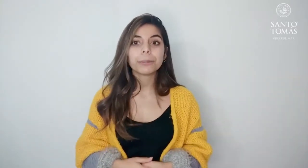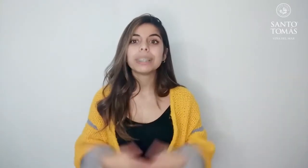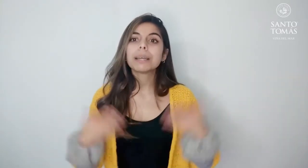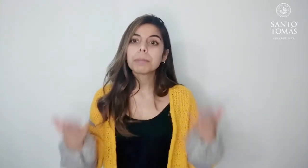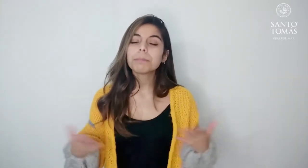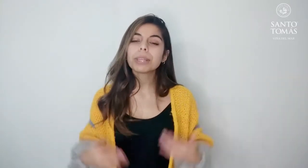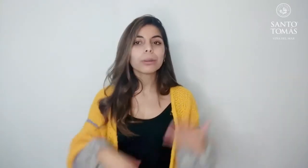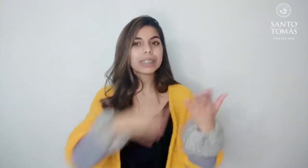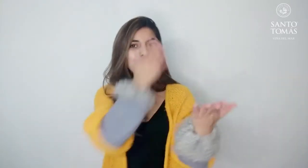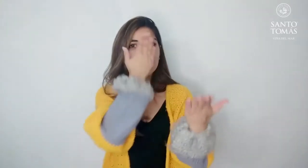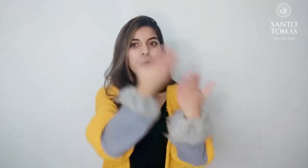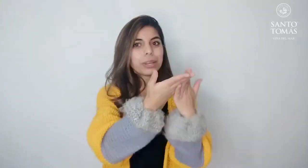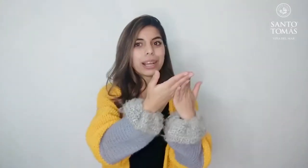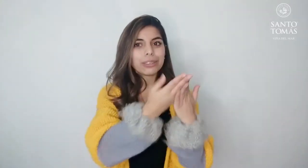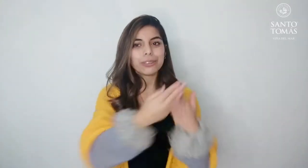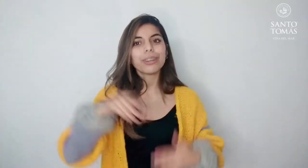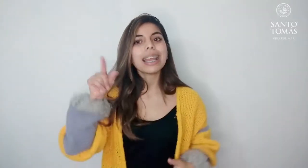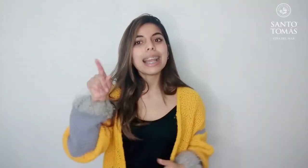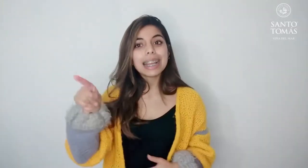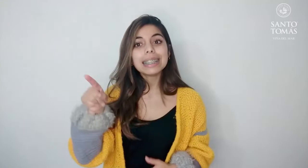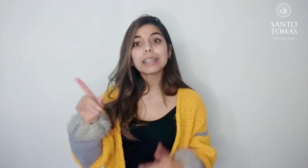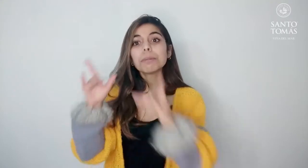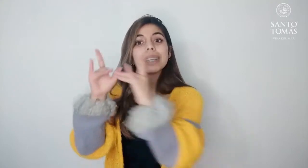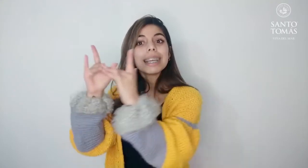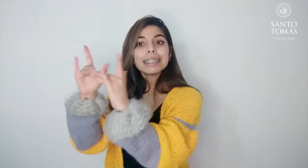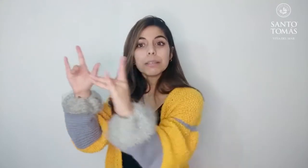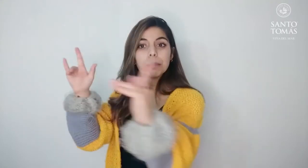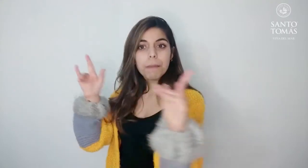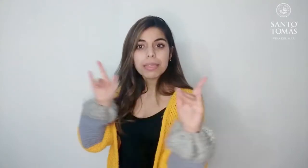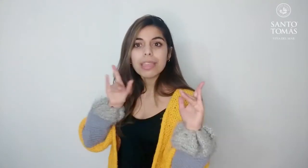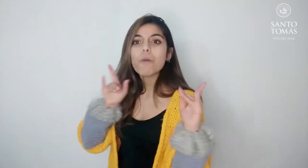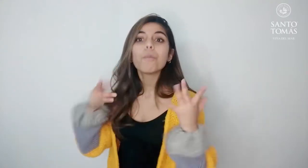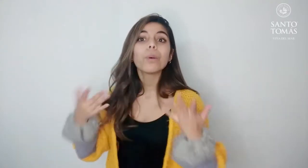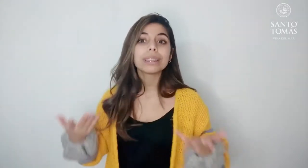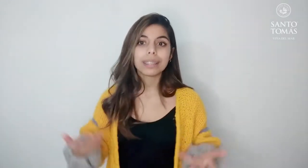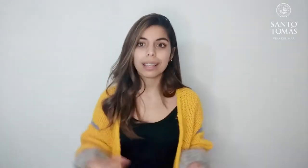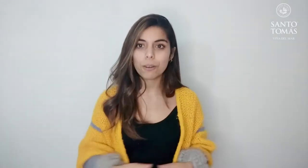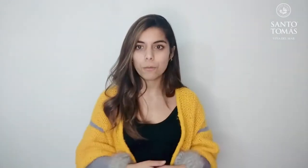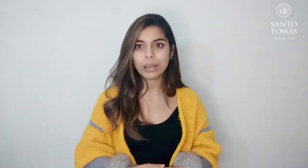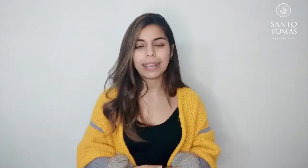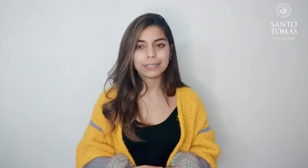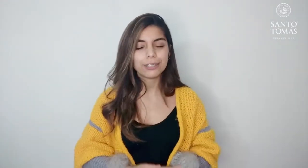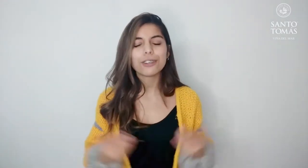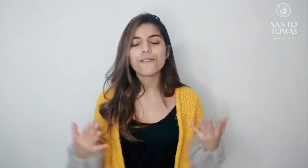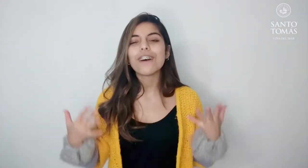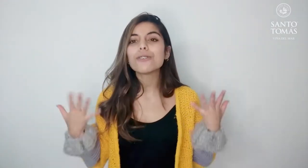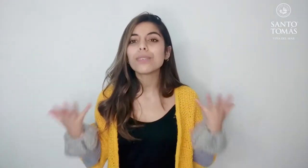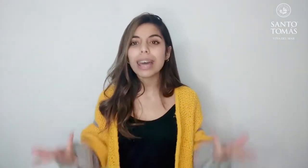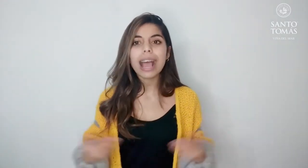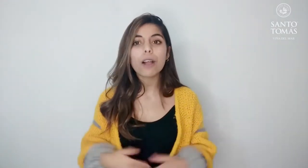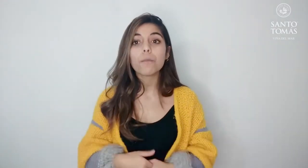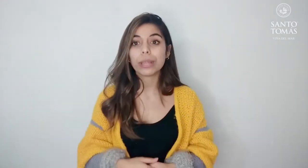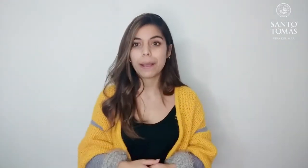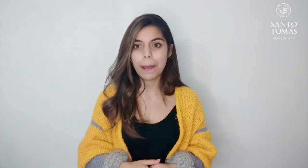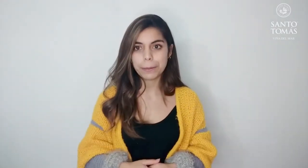y también porque nos estamos comunicando con él. El intérprete es simplemente un puente de la comunicación que nos va a ayudar a comunicarnos.